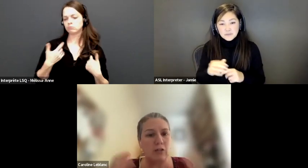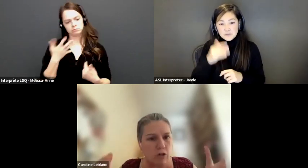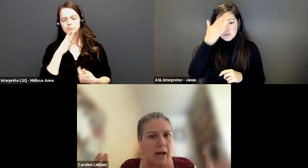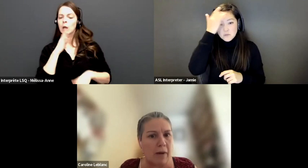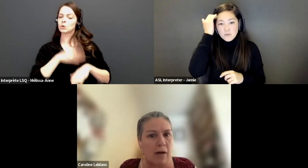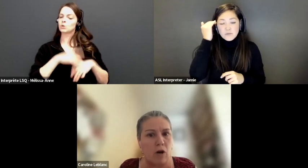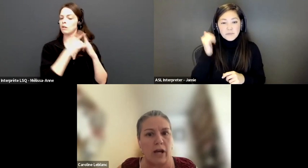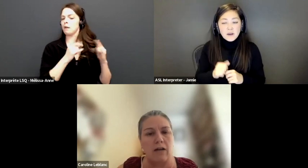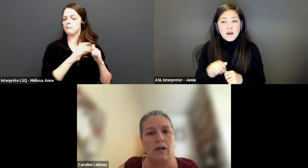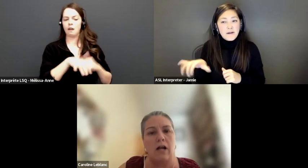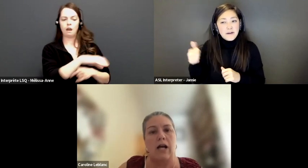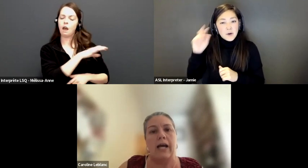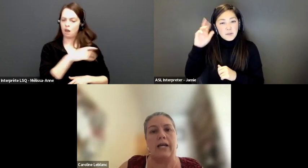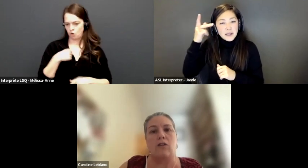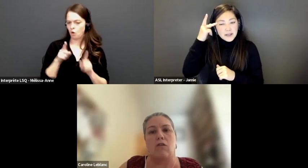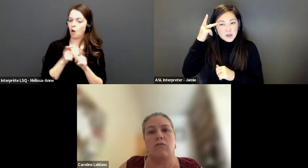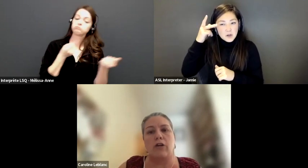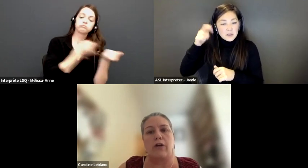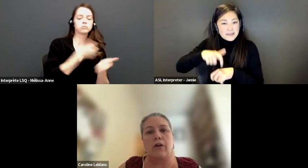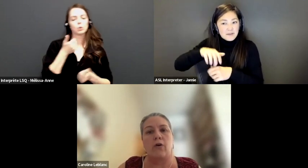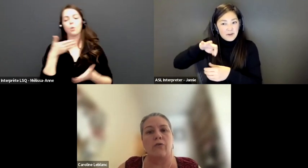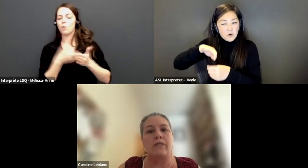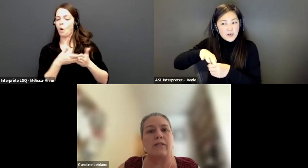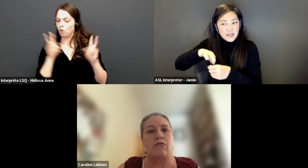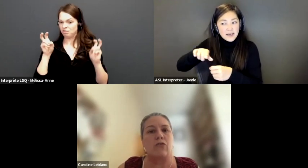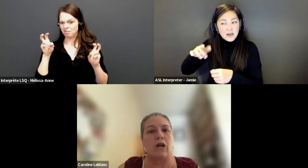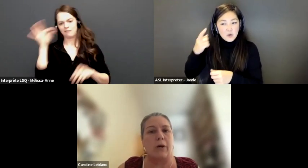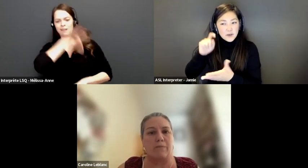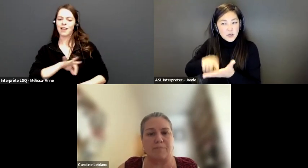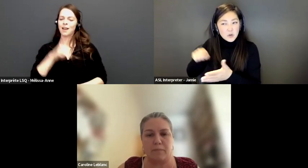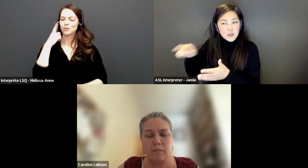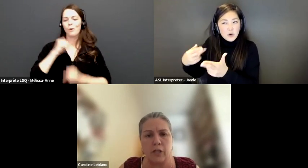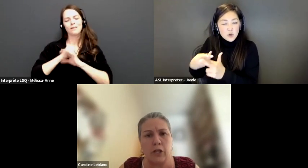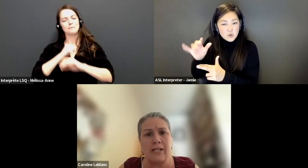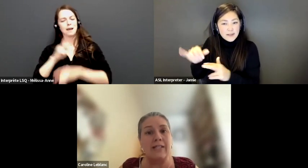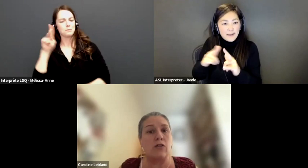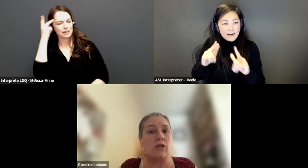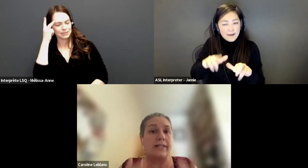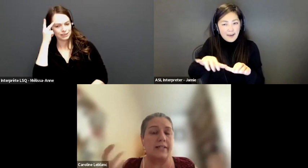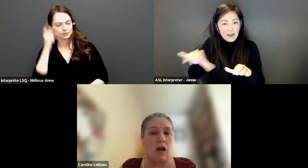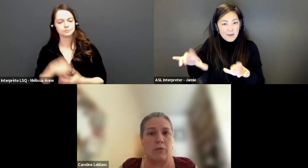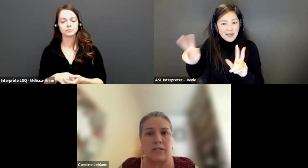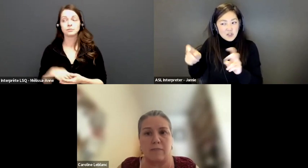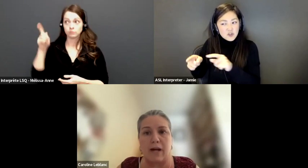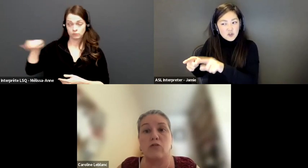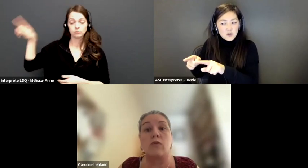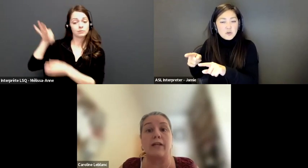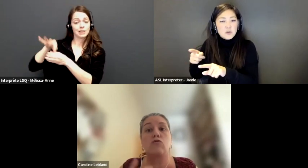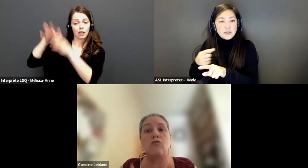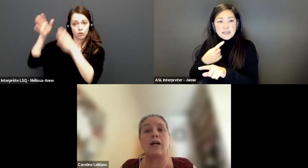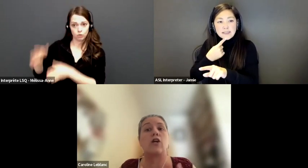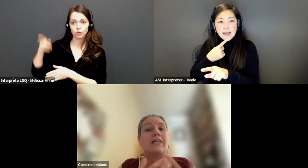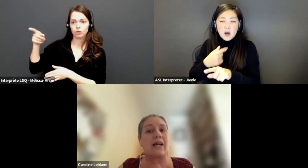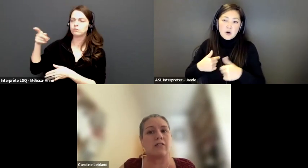couleur, particulièrement à Montréal. Et donc, on a aussi vu que les élus, les décideurs municipaux